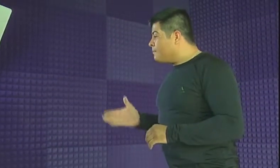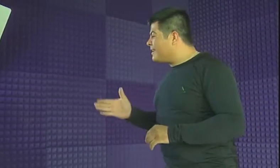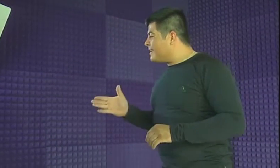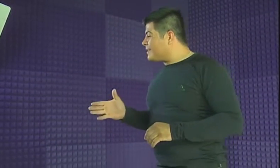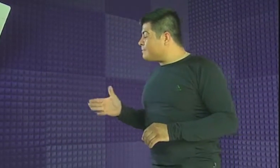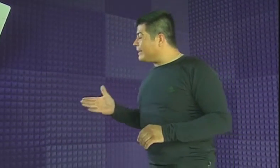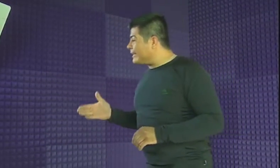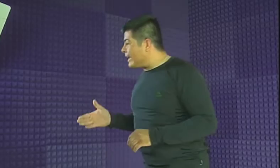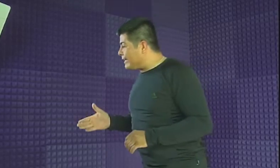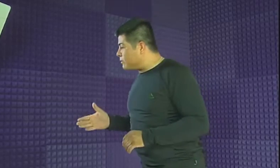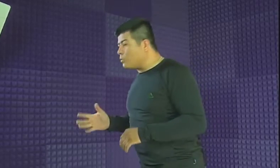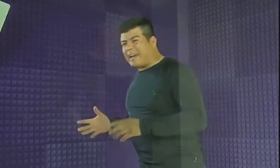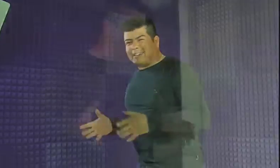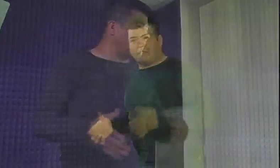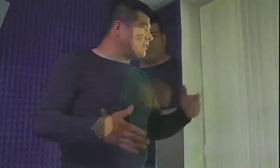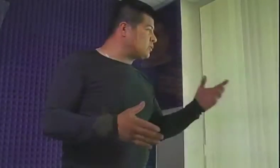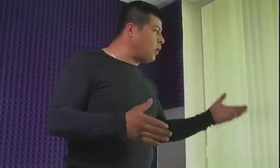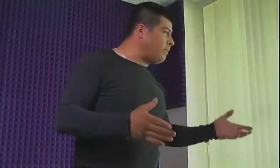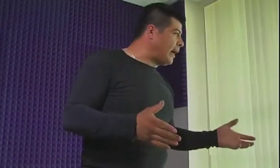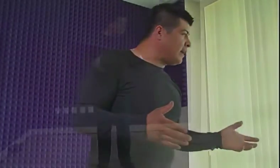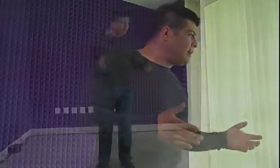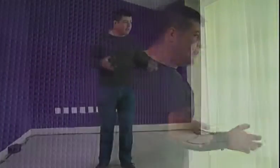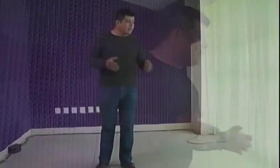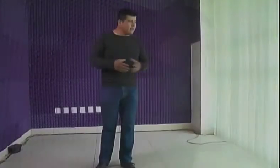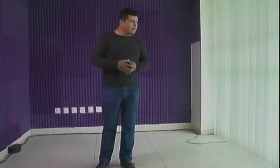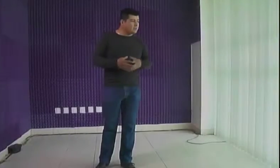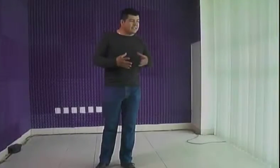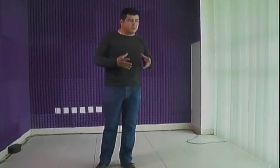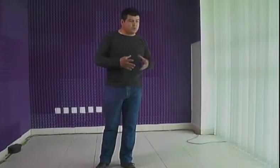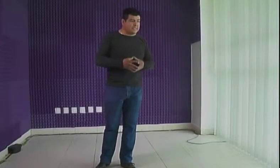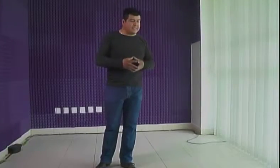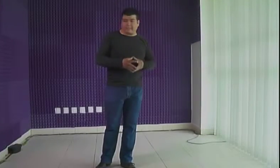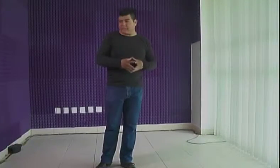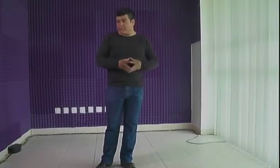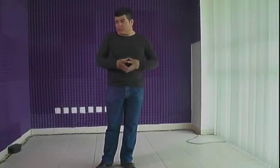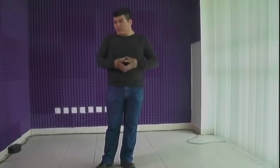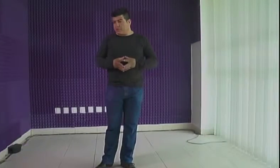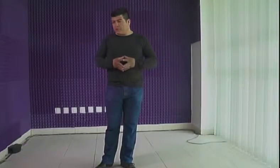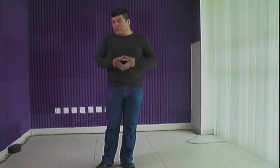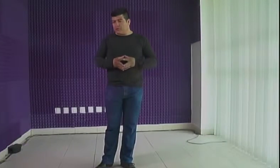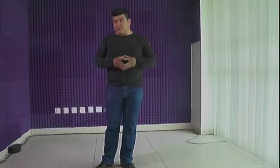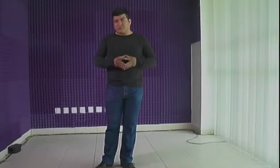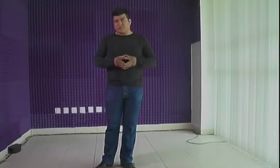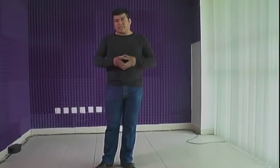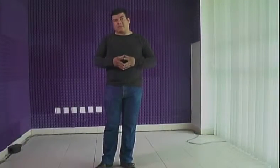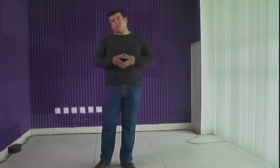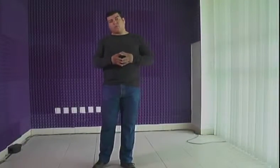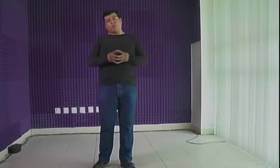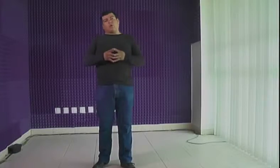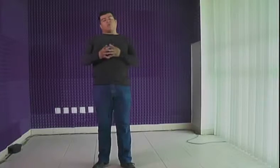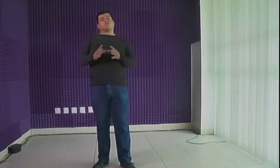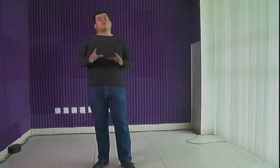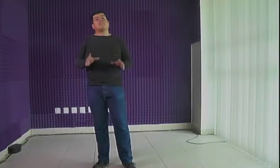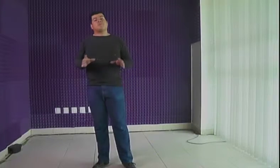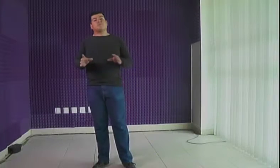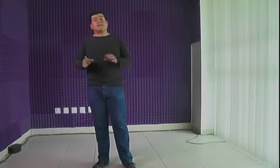bienes materiales, juguetes, ropa, muchas cosas de ese tipo. Sin embargo, nos olvidamos de